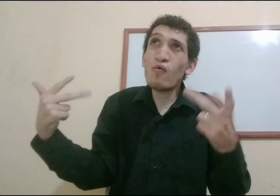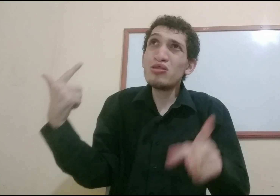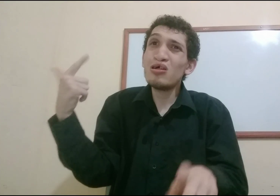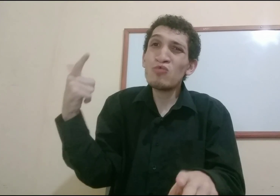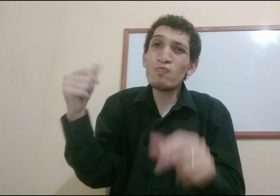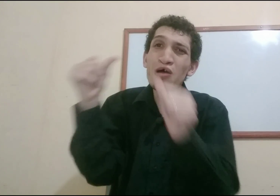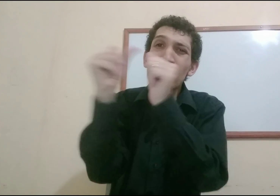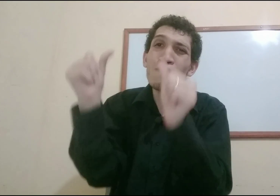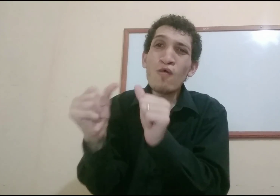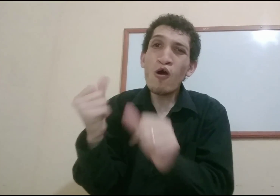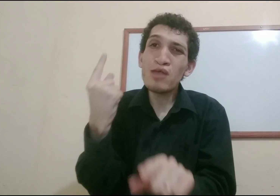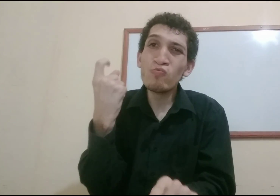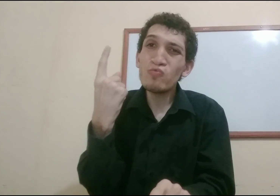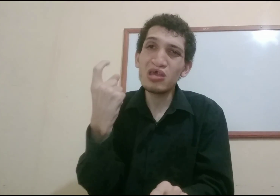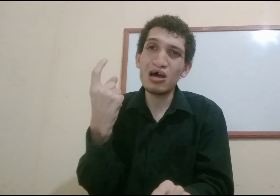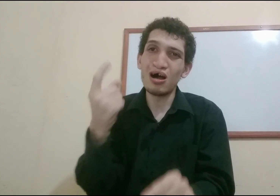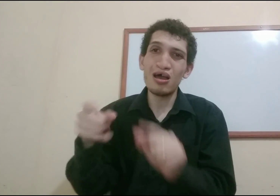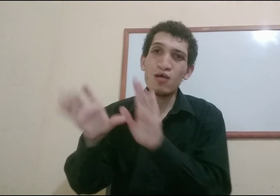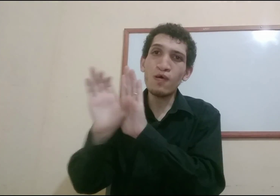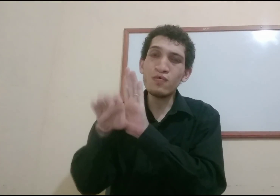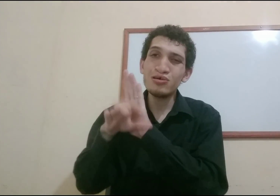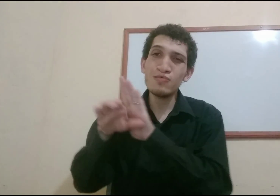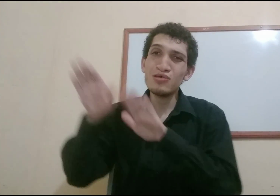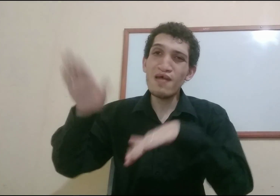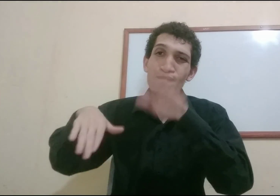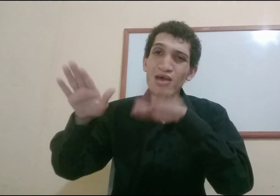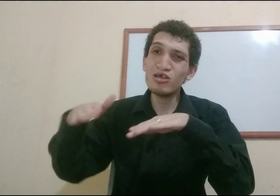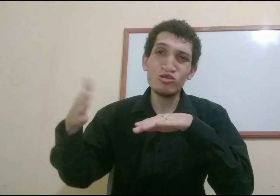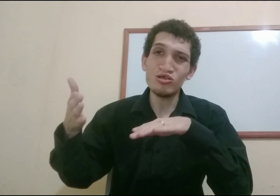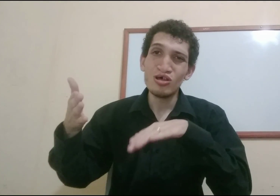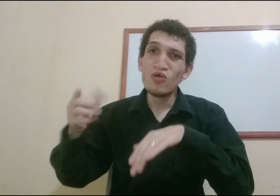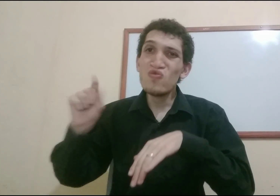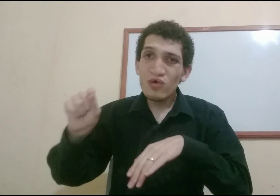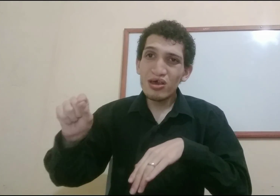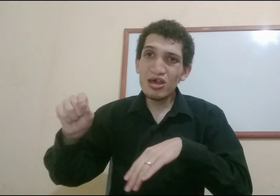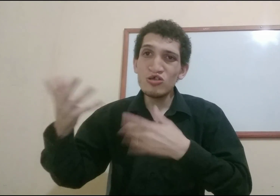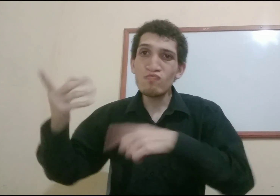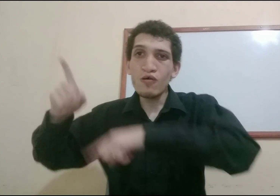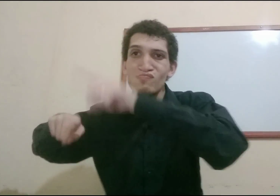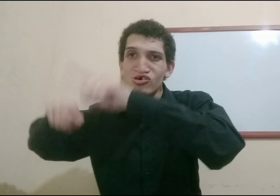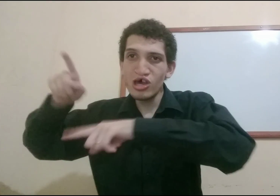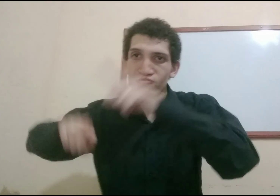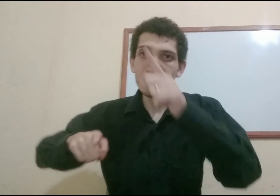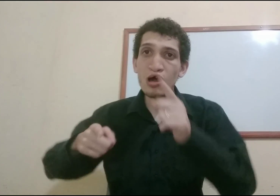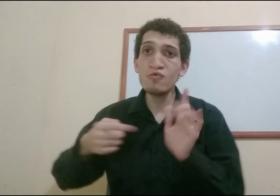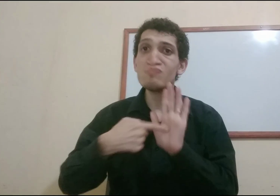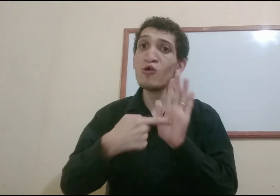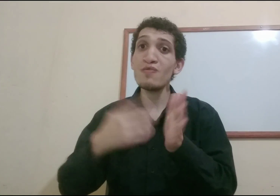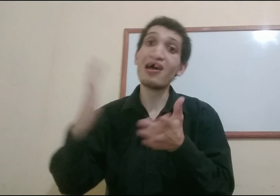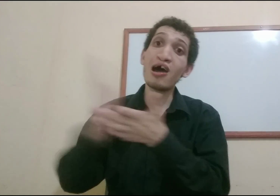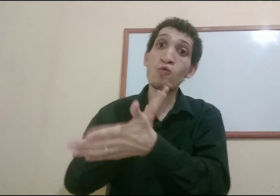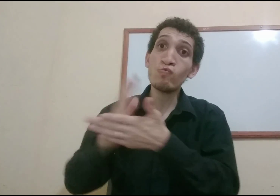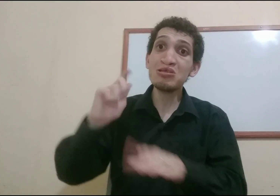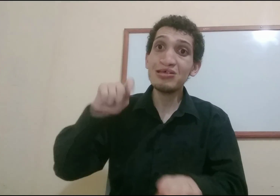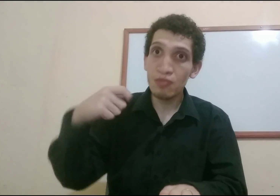coisa que não tem uma forma única. É um conceito que depende do que e qual objeto. Então, vou te mostrar alguns